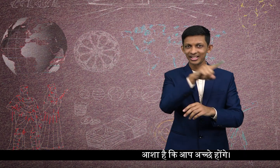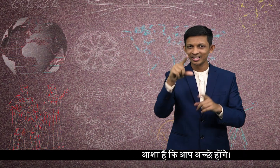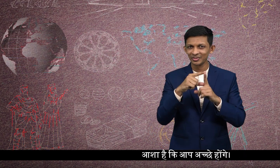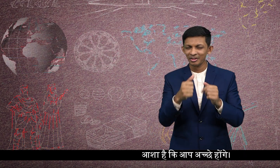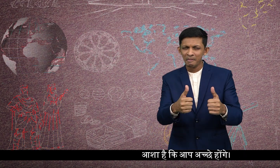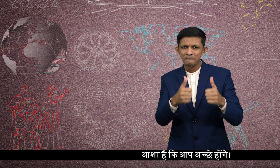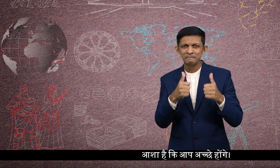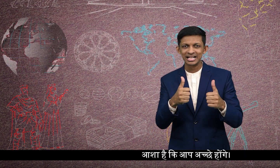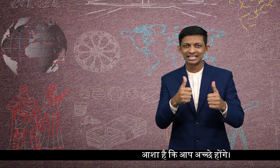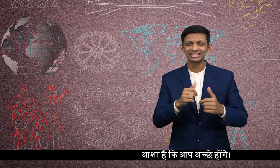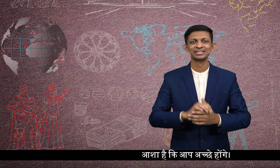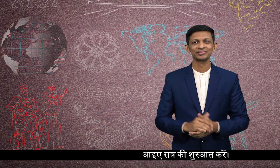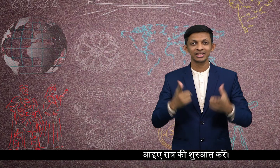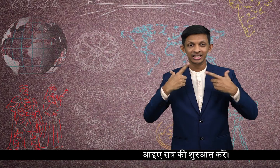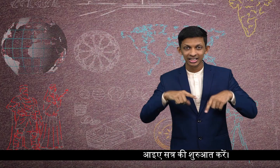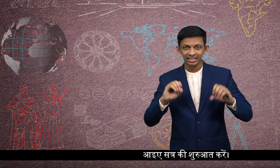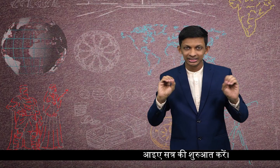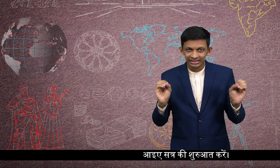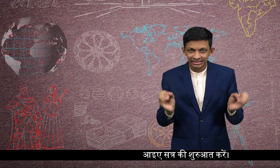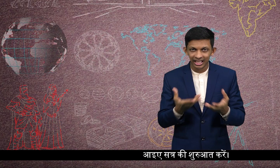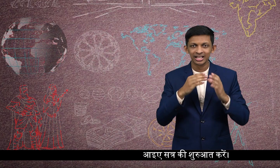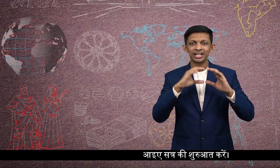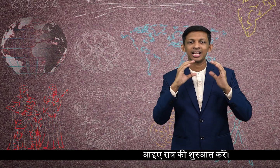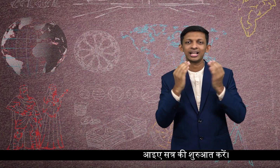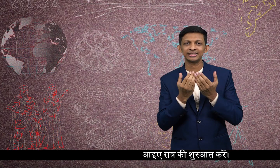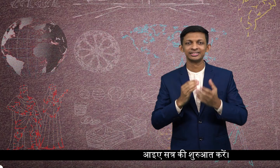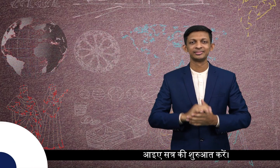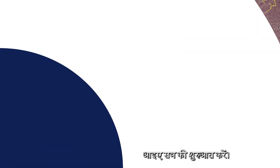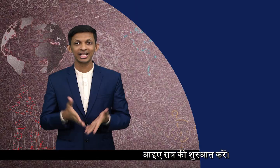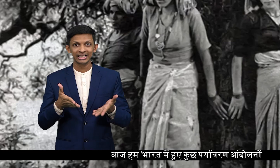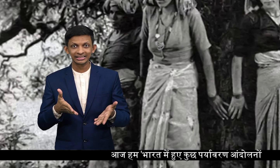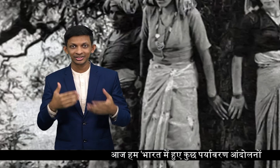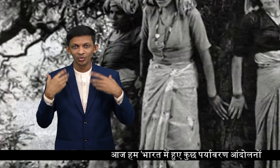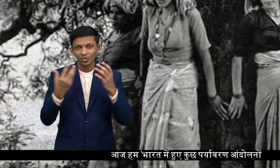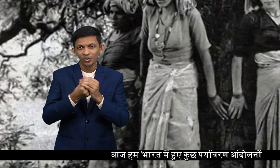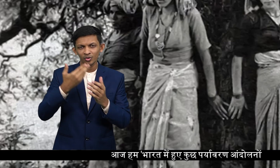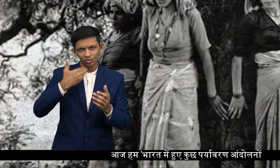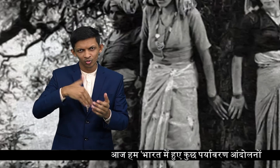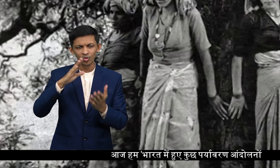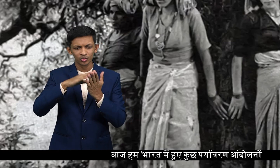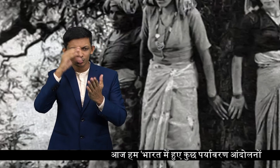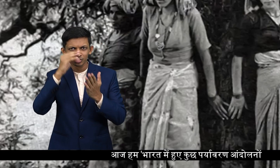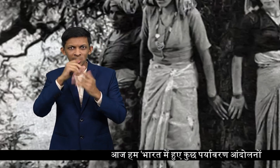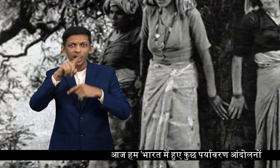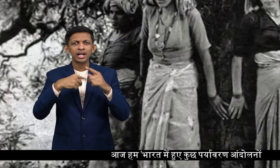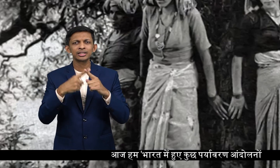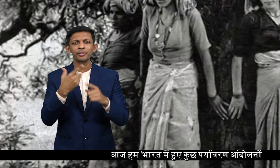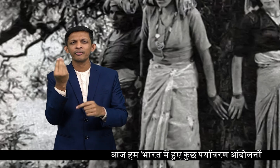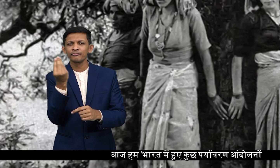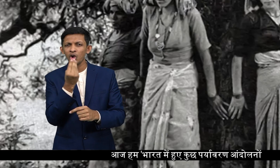आशा है कि आप अच्छे होंगे। आइए सत्र की शुरुआत करें। आज हम भारत में हुए